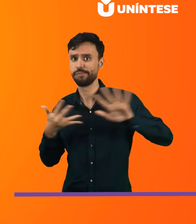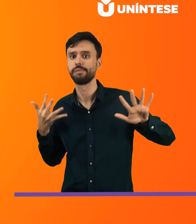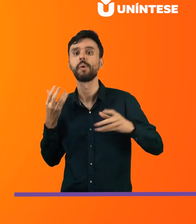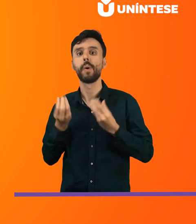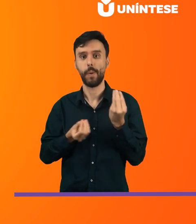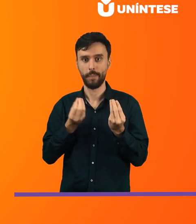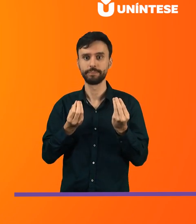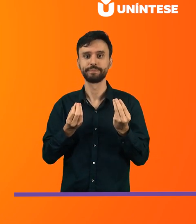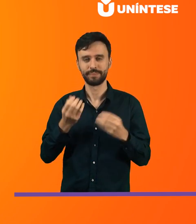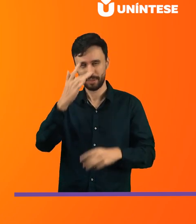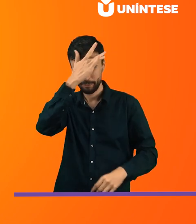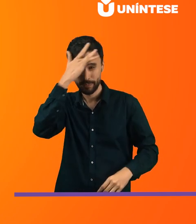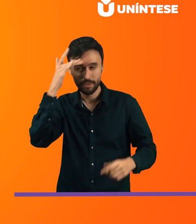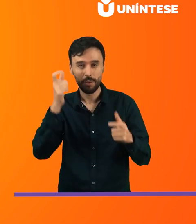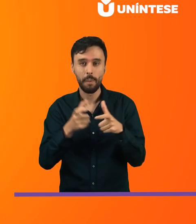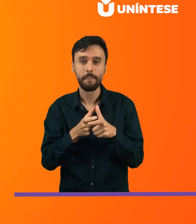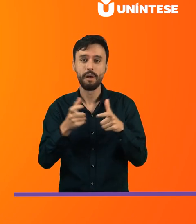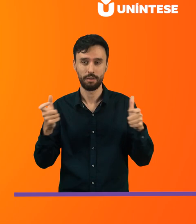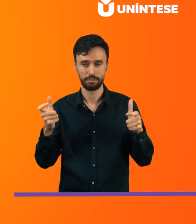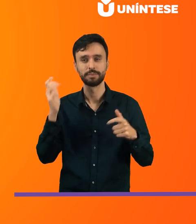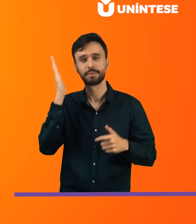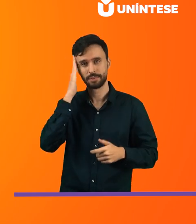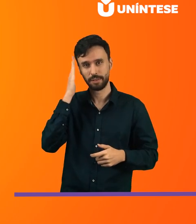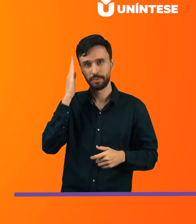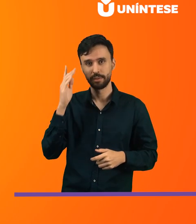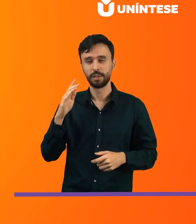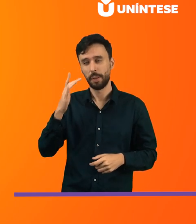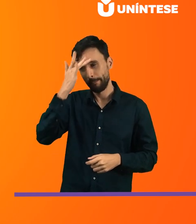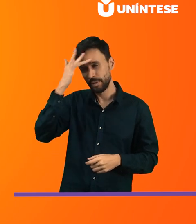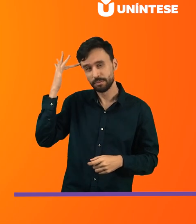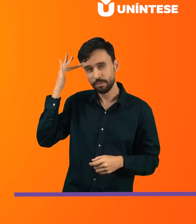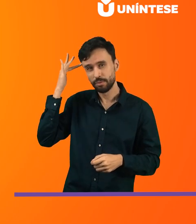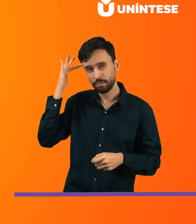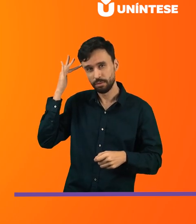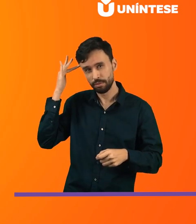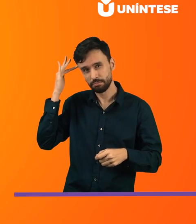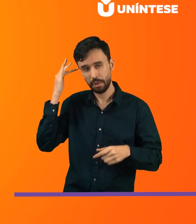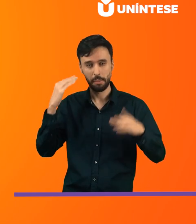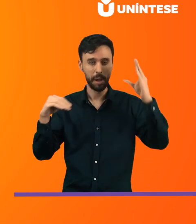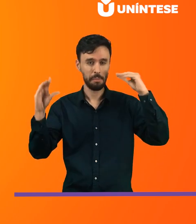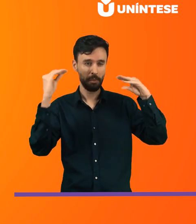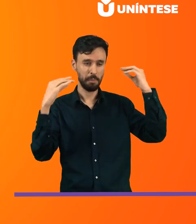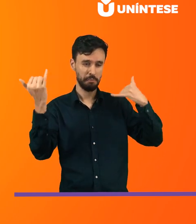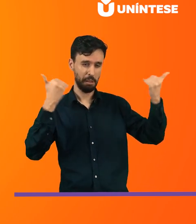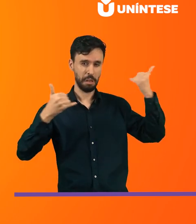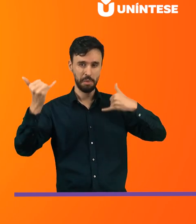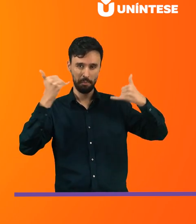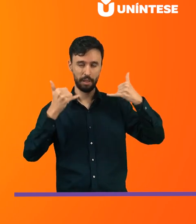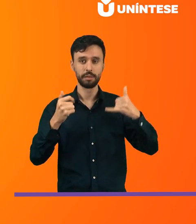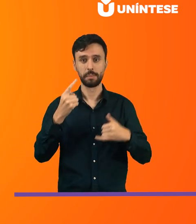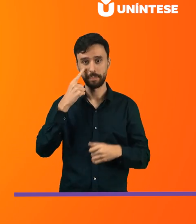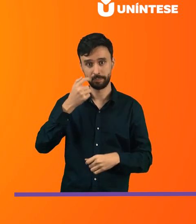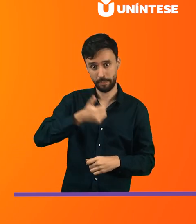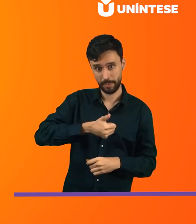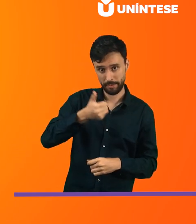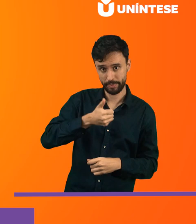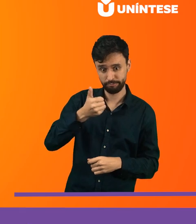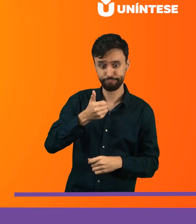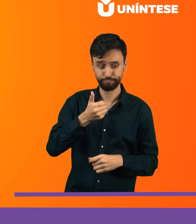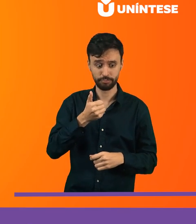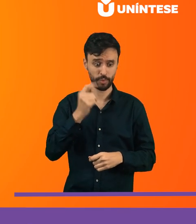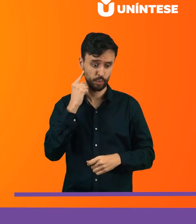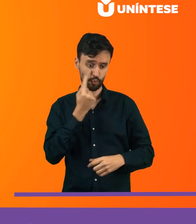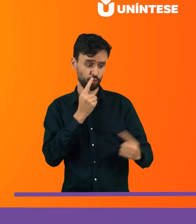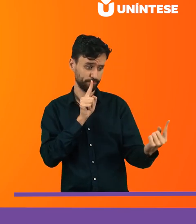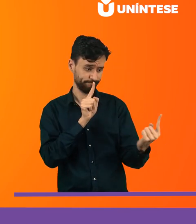sinais. Eu acho que a maioria das pessoas já sabe, porque a gente vive escutando essa dica por aí. Mas é sempre bom a gente relembrar. Primeira,